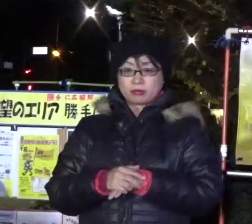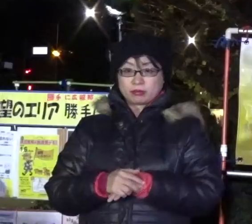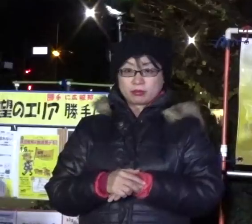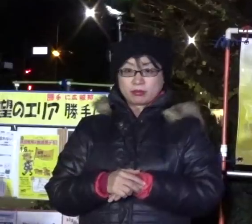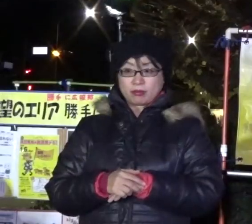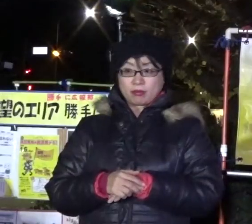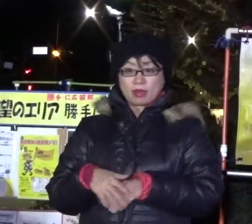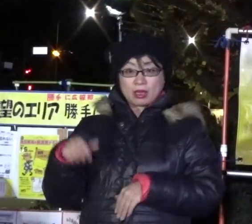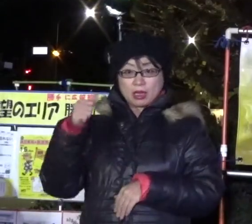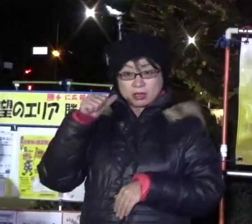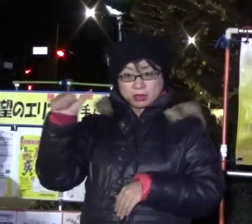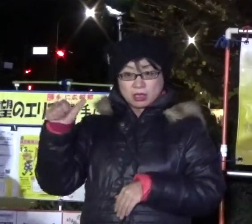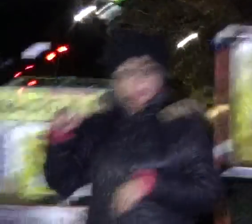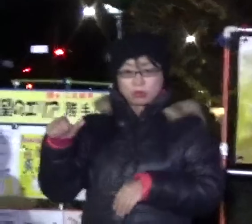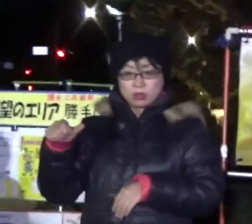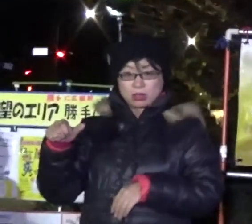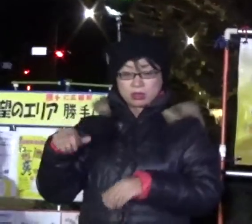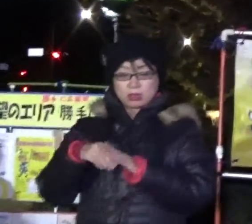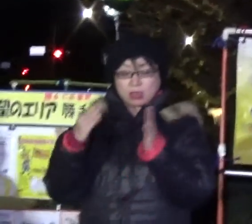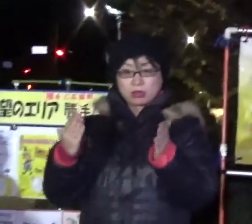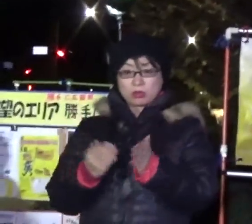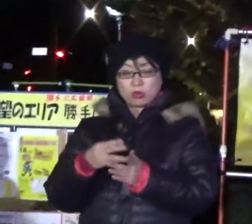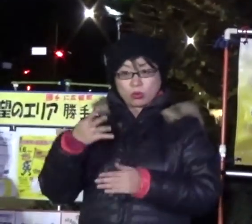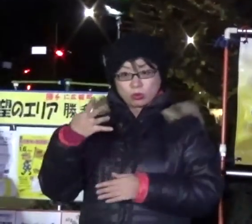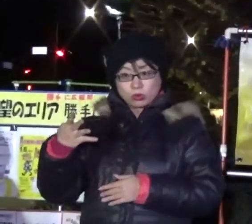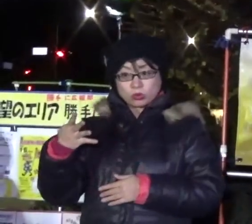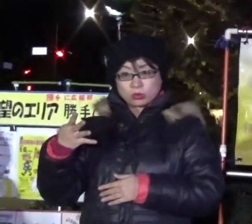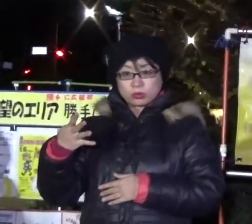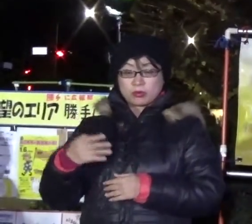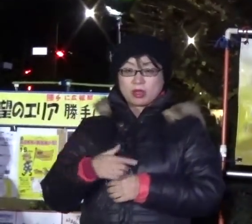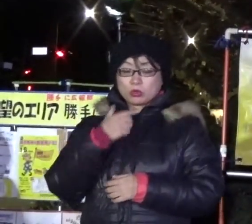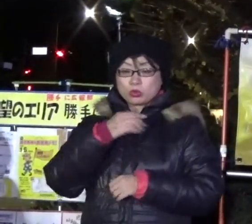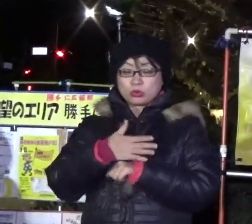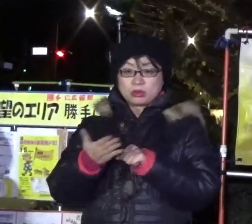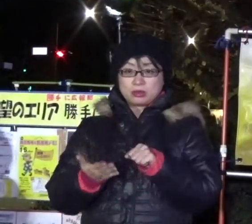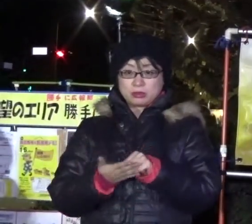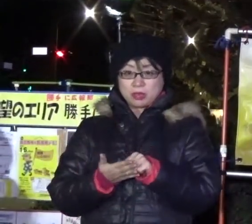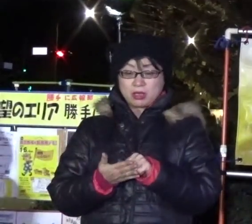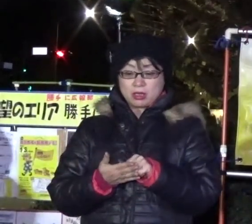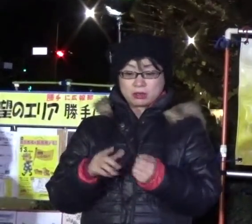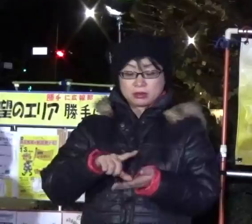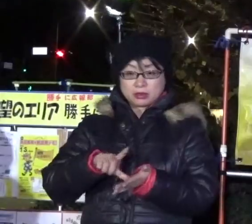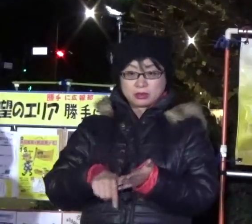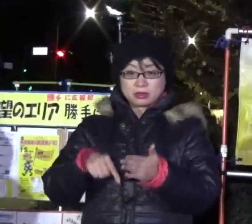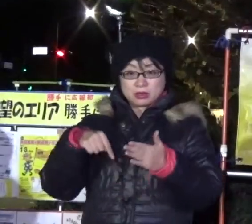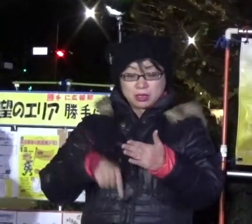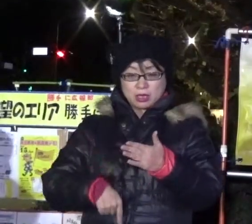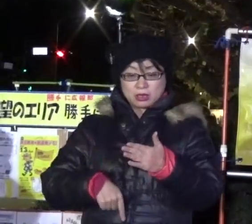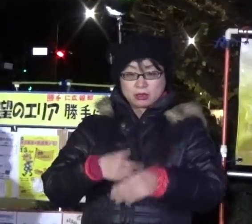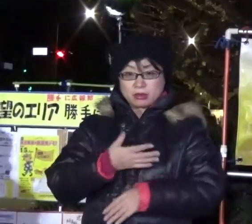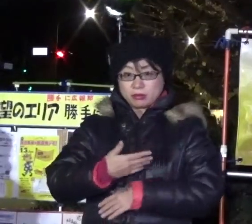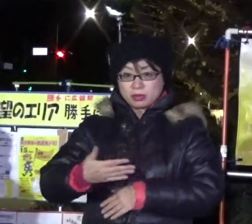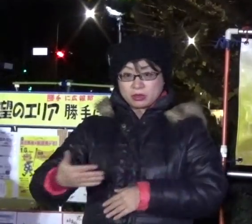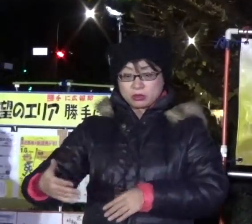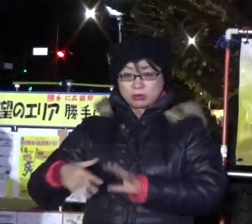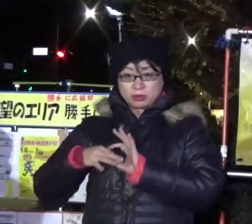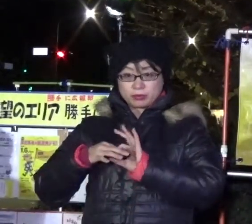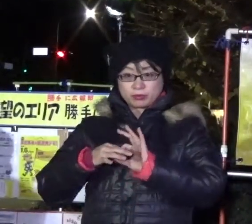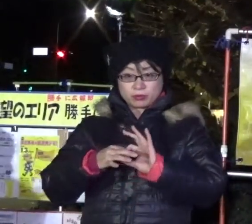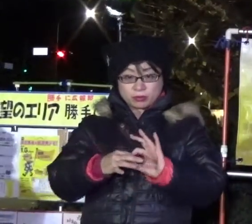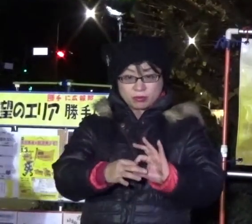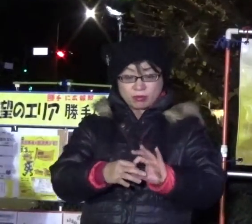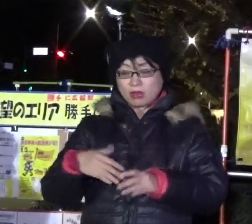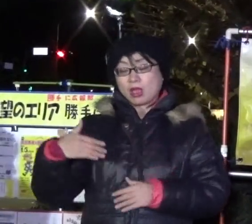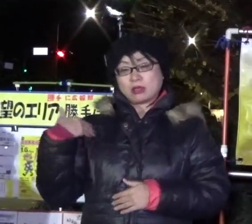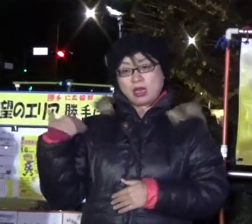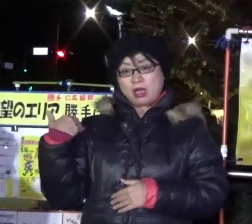アンケートに回答した4割の国民がですね、福島第一原発の敷地内で水が貯留され続けていることを知らない